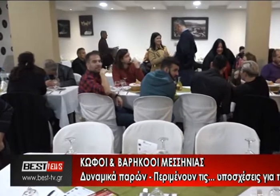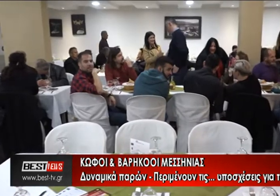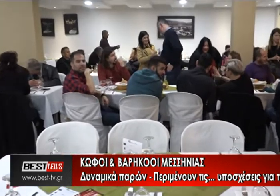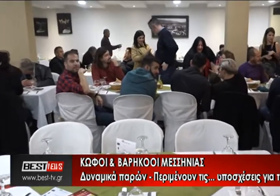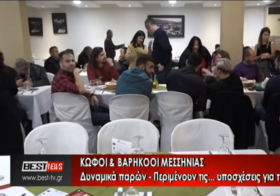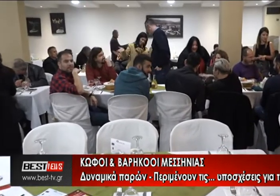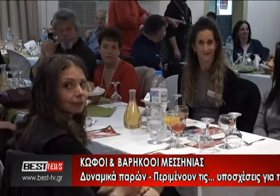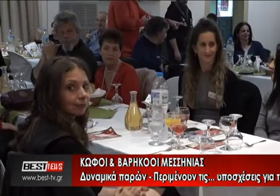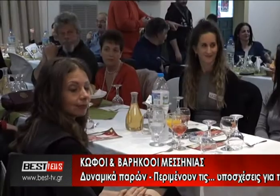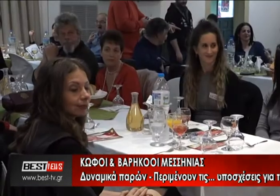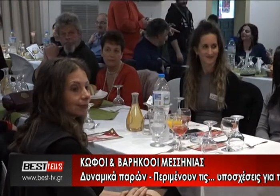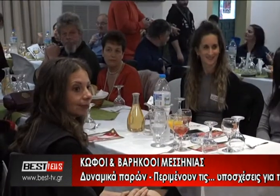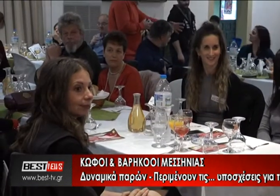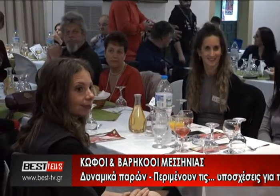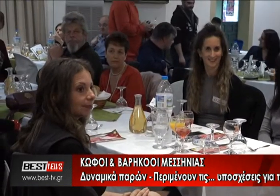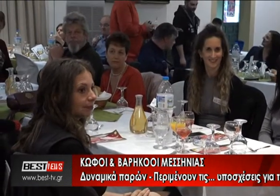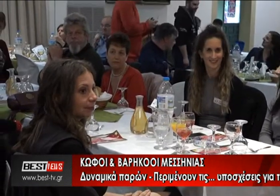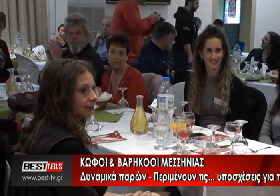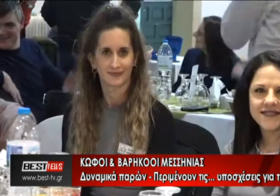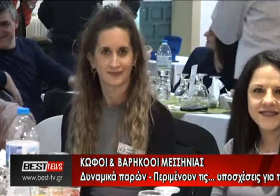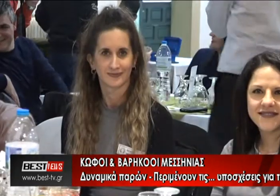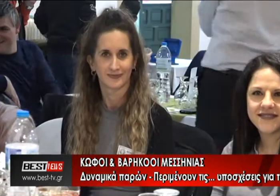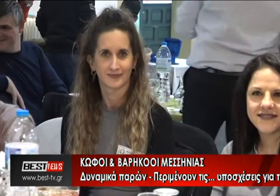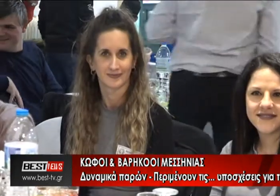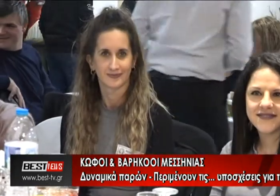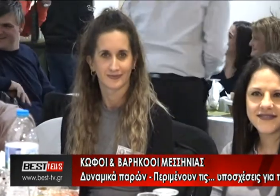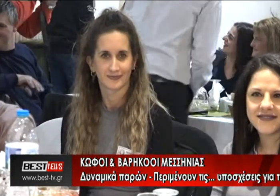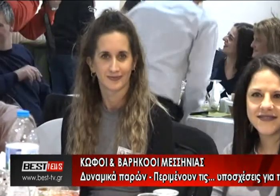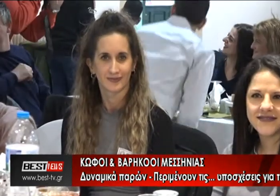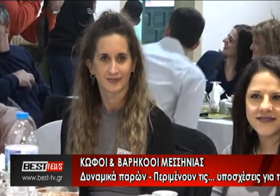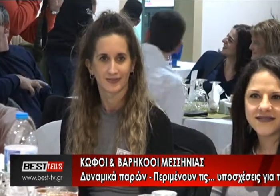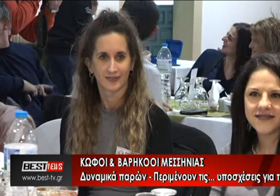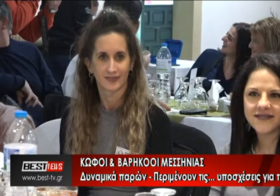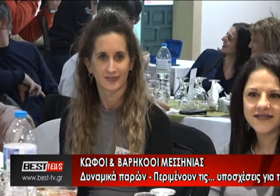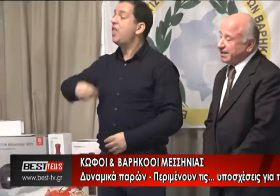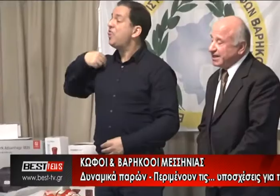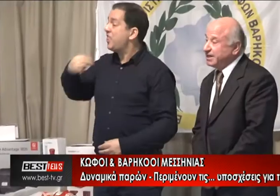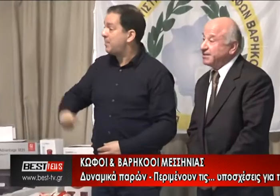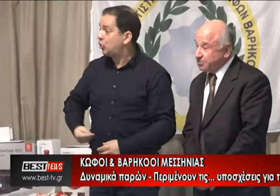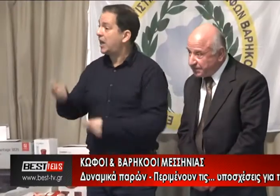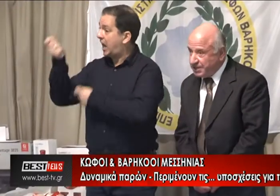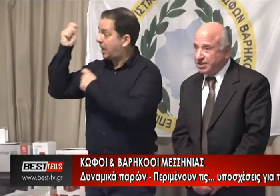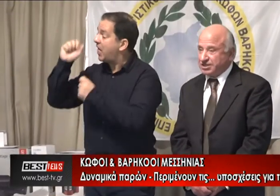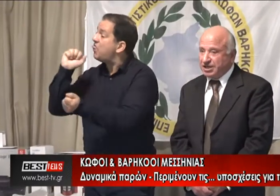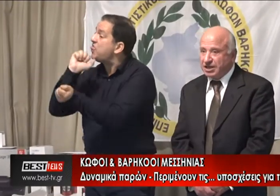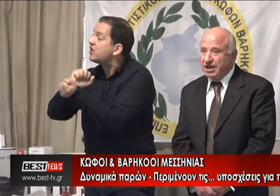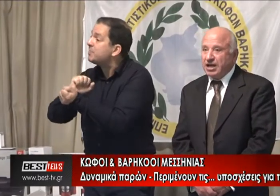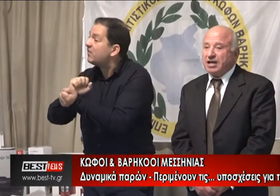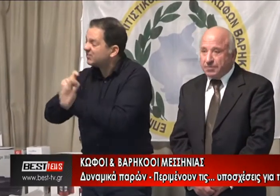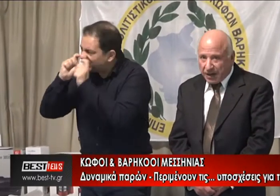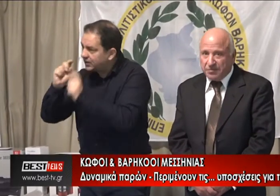σκοφούς. Κατ' επανάληψη έχουμε μιλήσει εδώ για τη στέγη, παρότι ο Δήμος Καλαμάτας έχει δεσμευτεί για τη